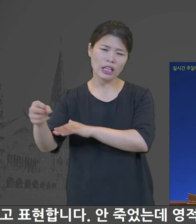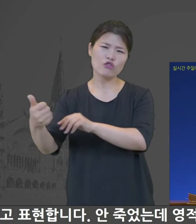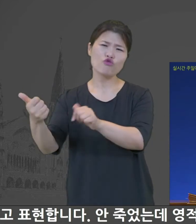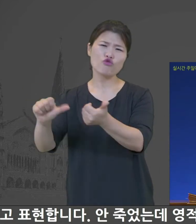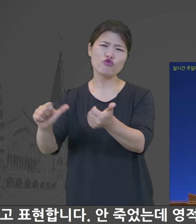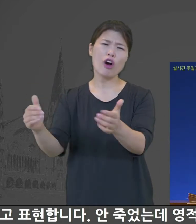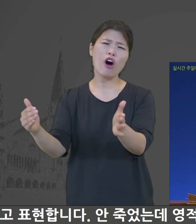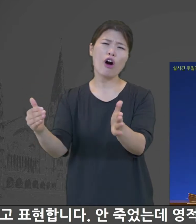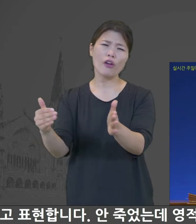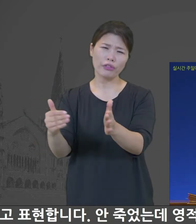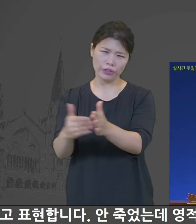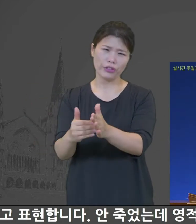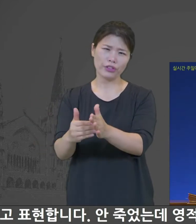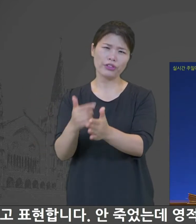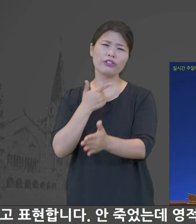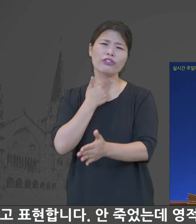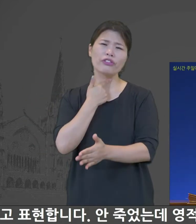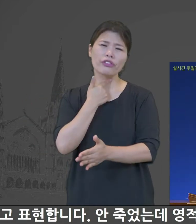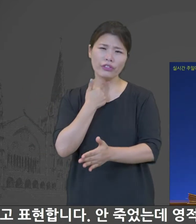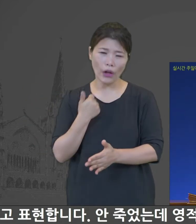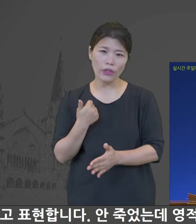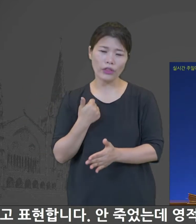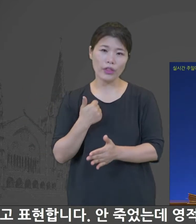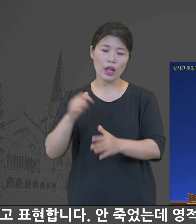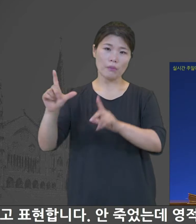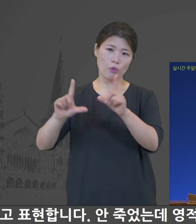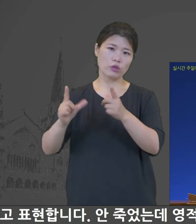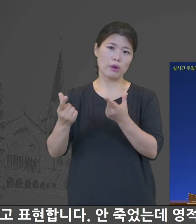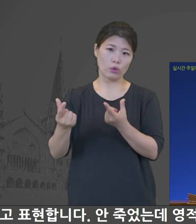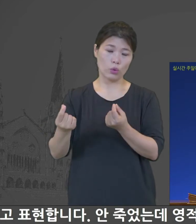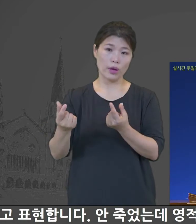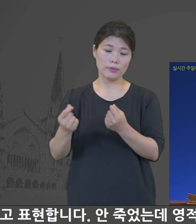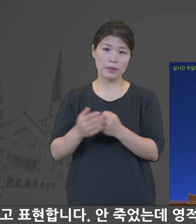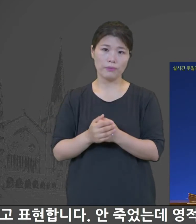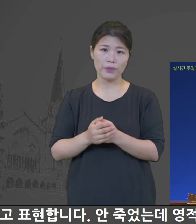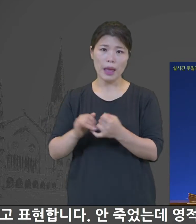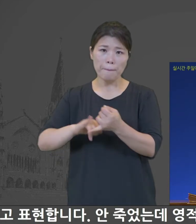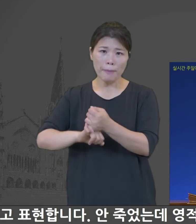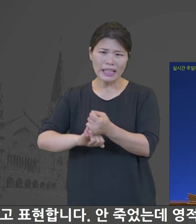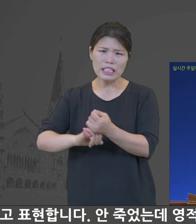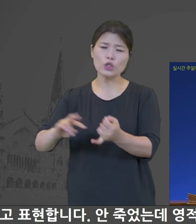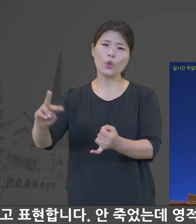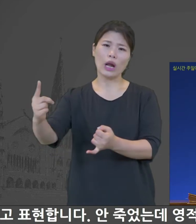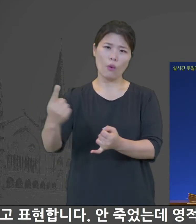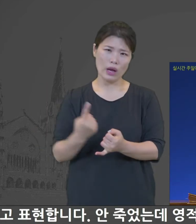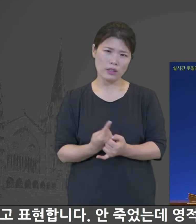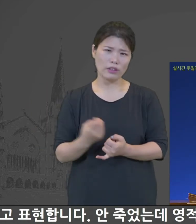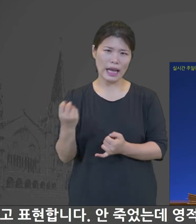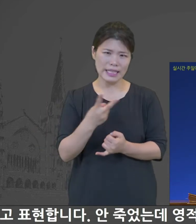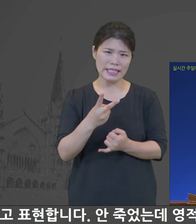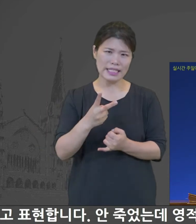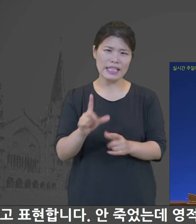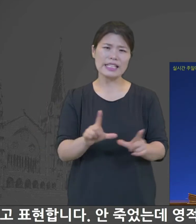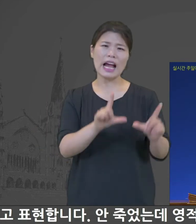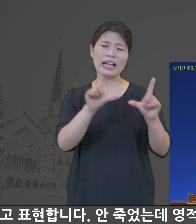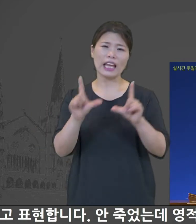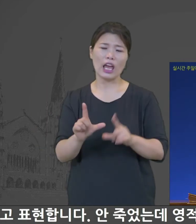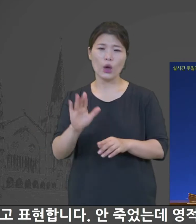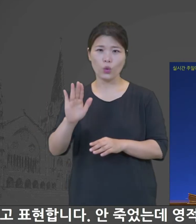말씀에 근거하는 겁니다. 죽었던 그 모습, 그래서 반드시 돌아와서 살 수밖에 없다는